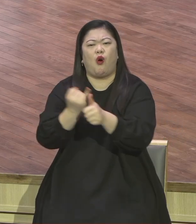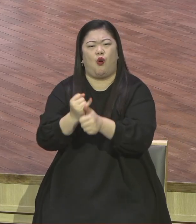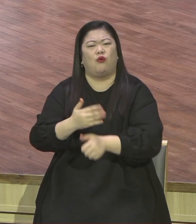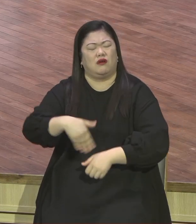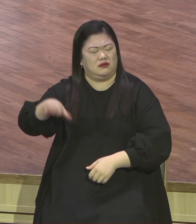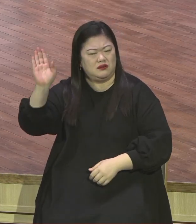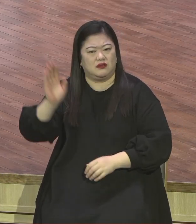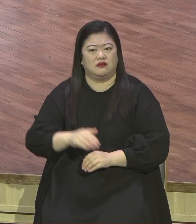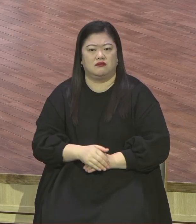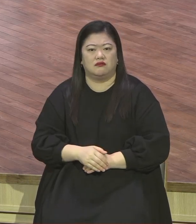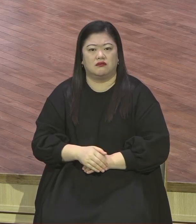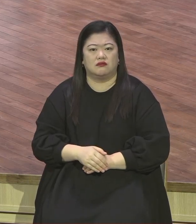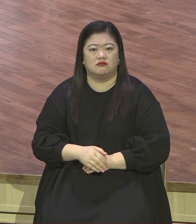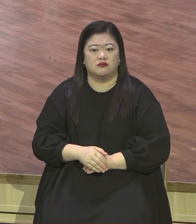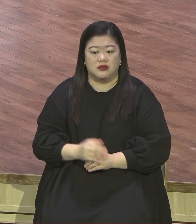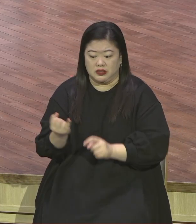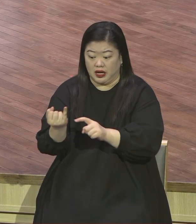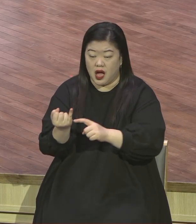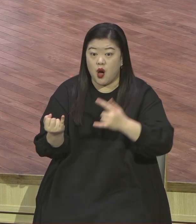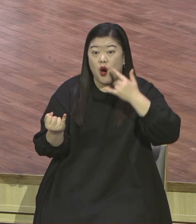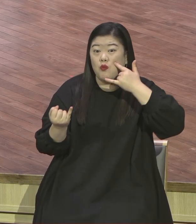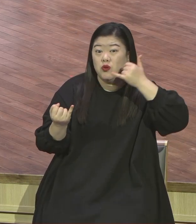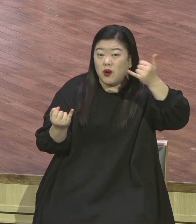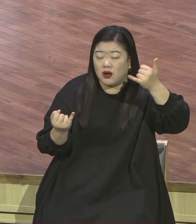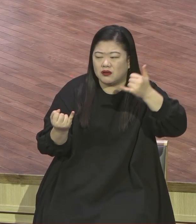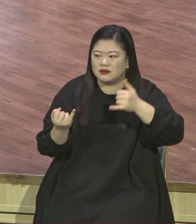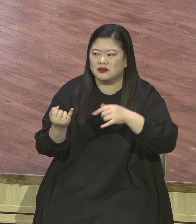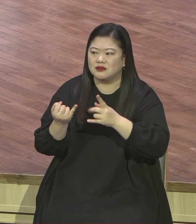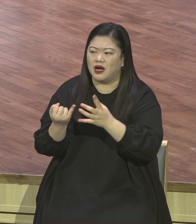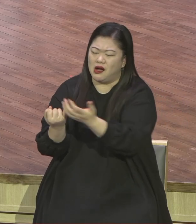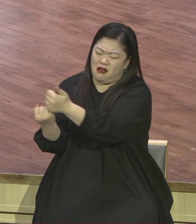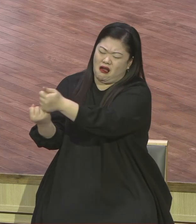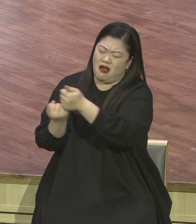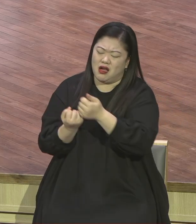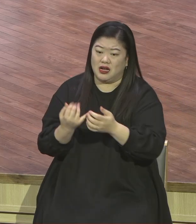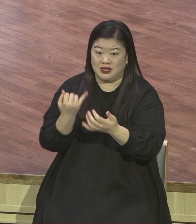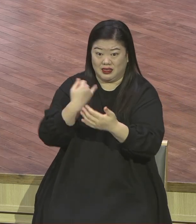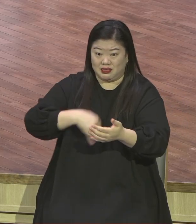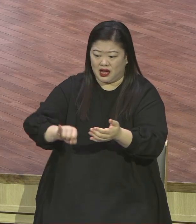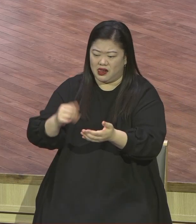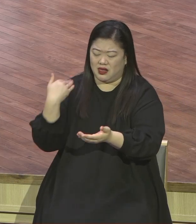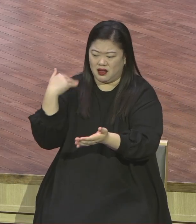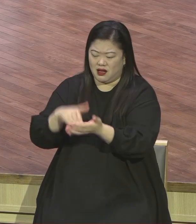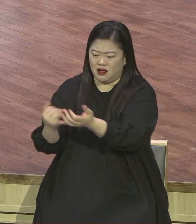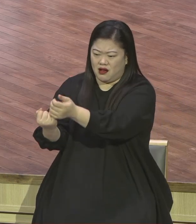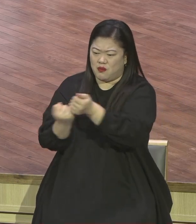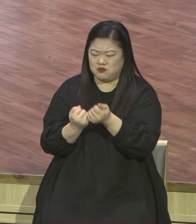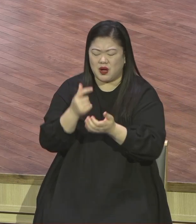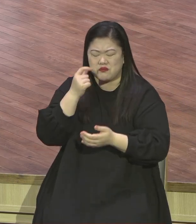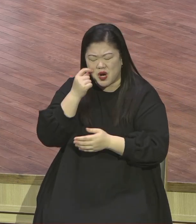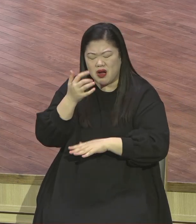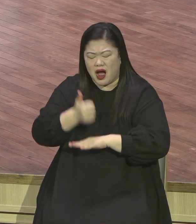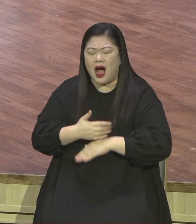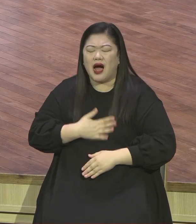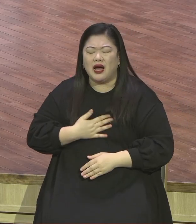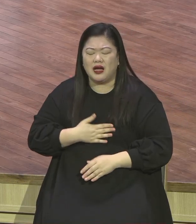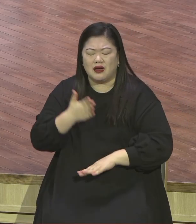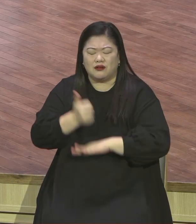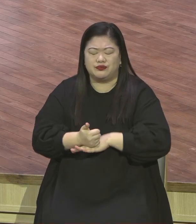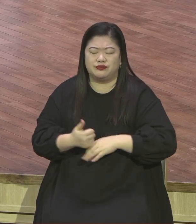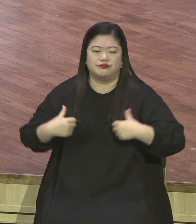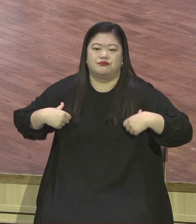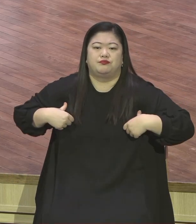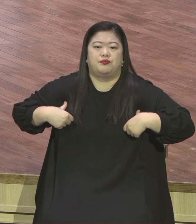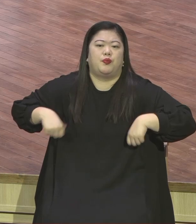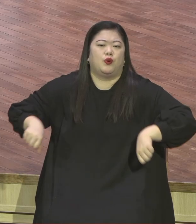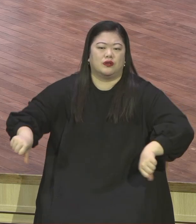거기 잡히면 못 오니까 아예 평생 못 오니까 부모들이 사다를 어떻게 할 방법이 없는 겁니다.